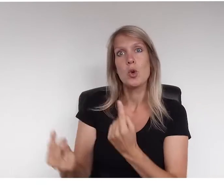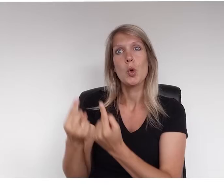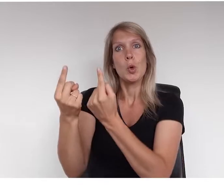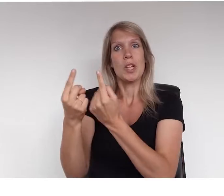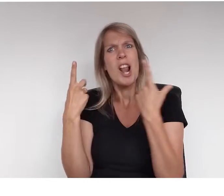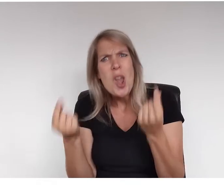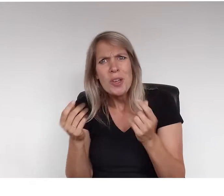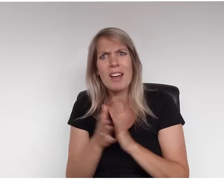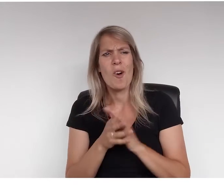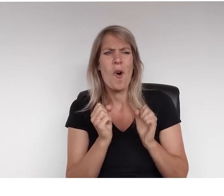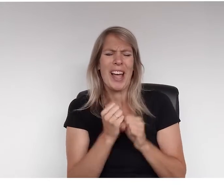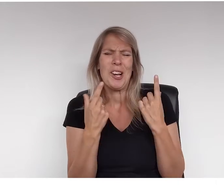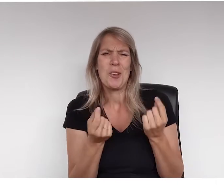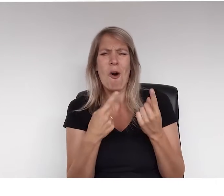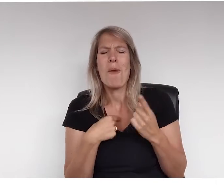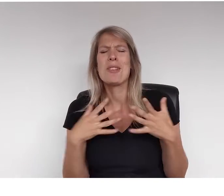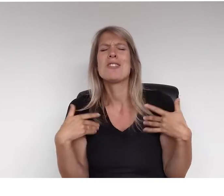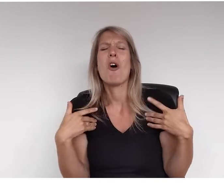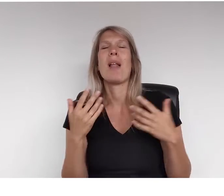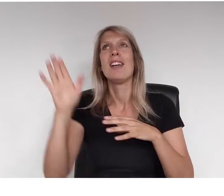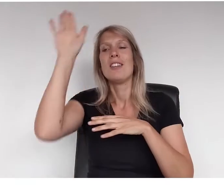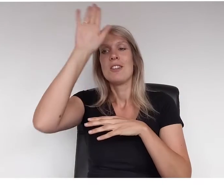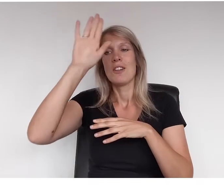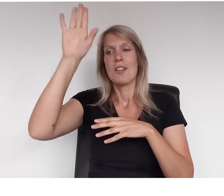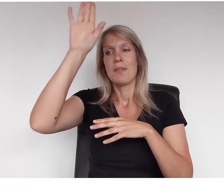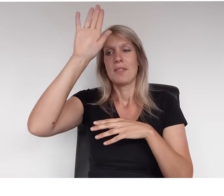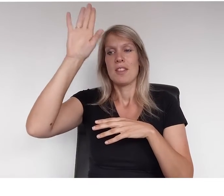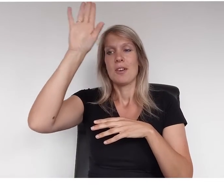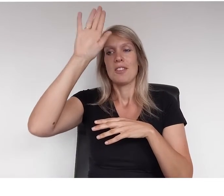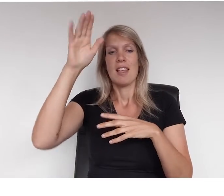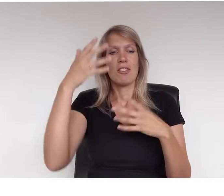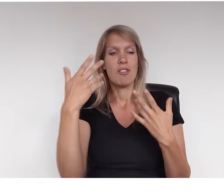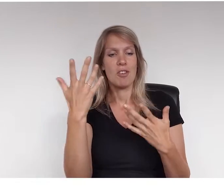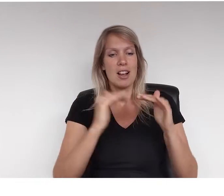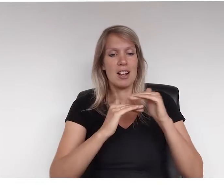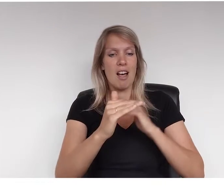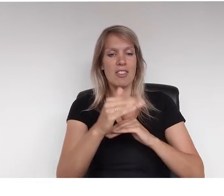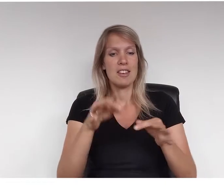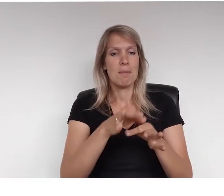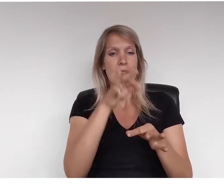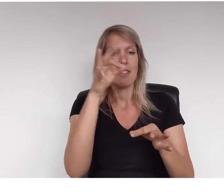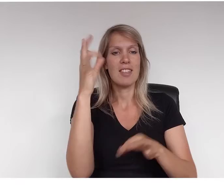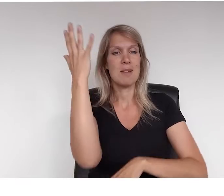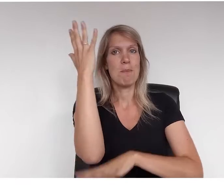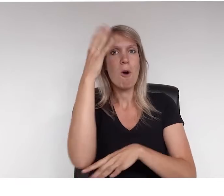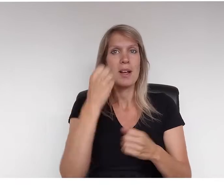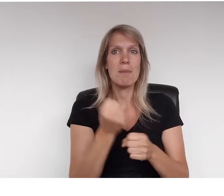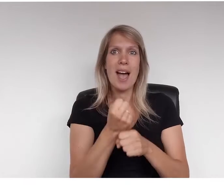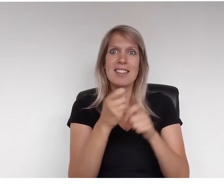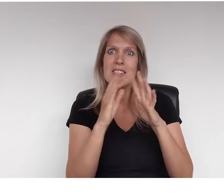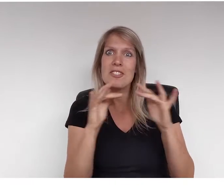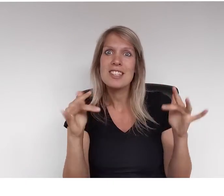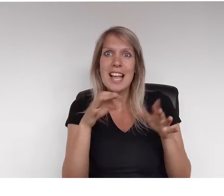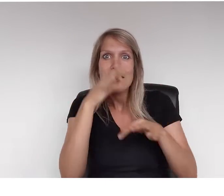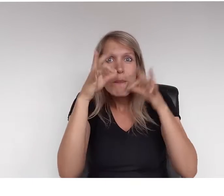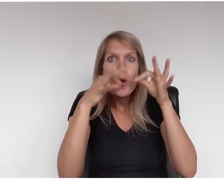erg leuk. Oh, ik ben zo blij dat de Heere God land heeft gemaakt. De planten en de bomen en alle verschillende bloemen. Oh, daar word